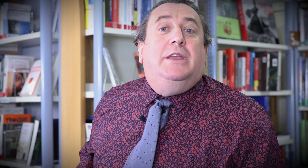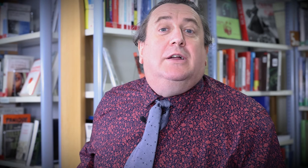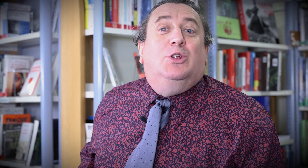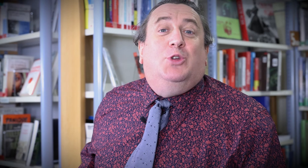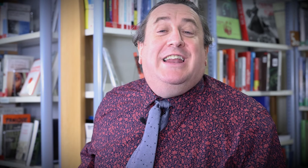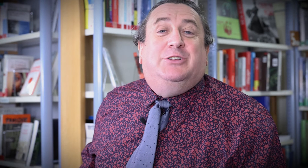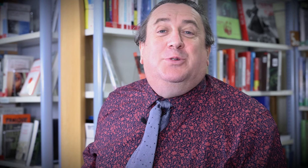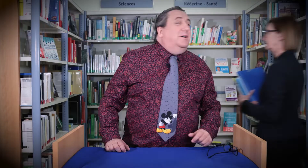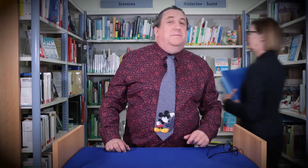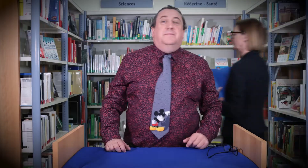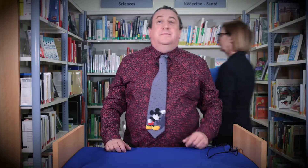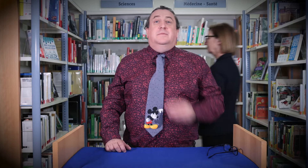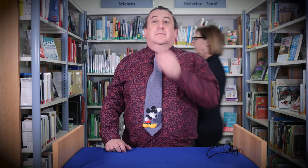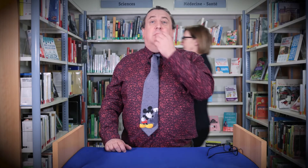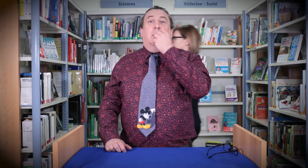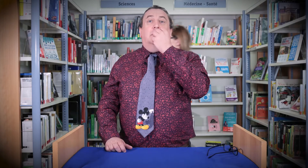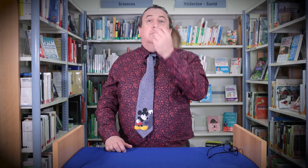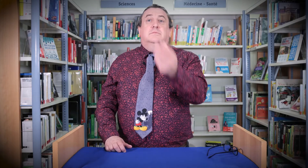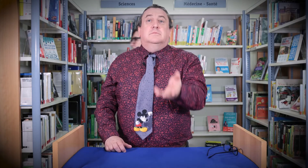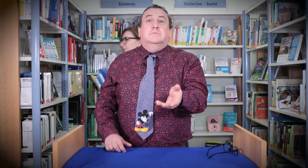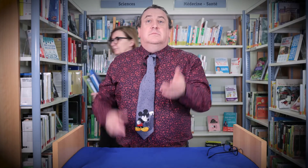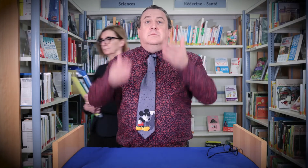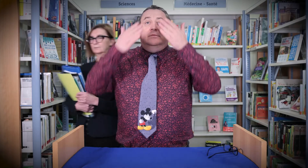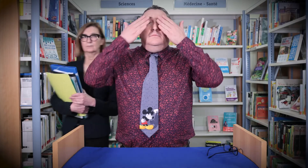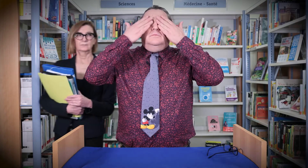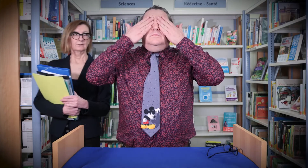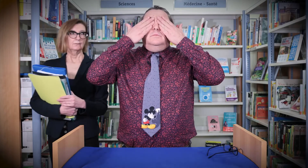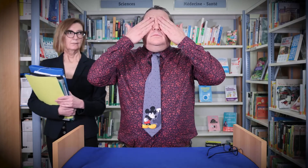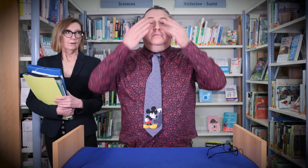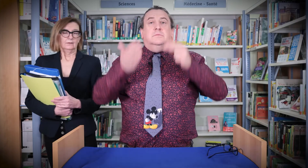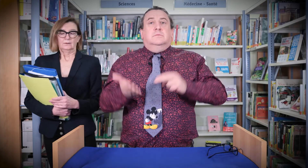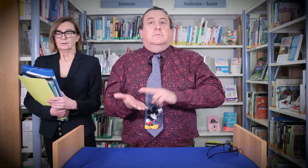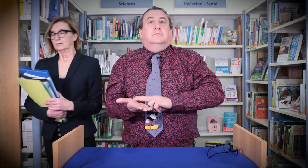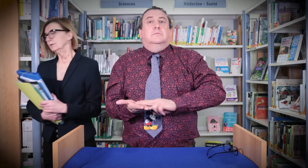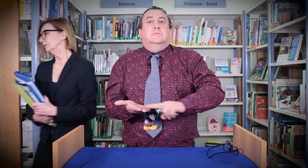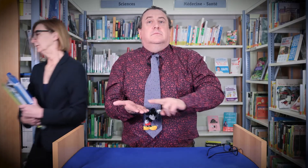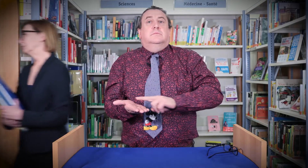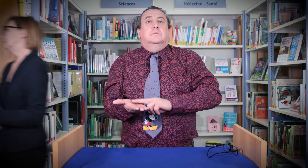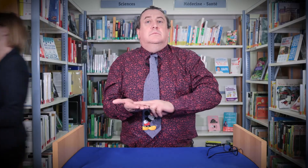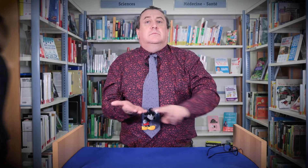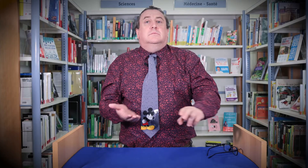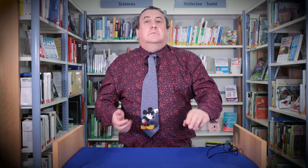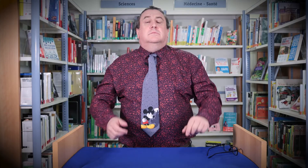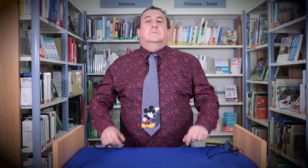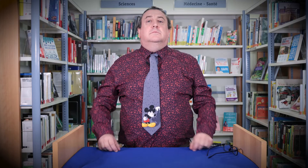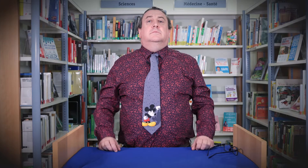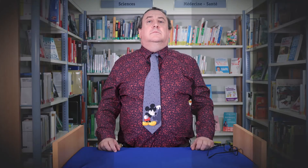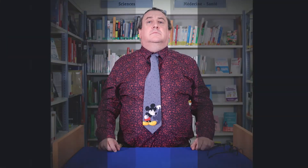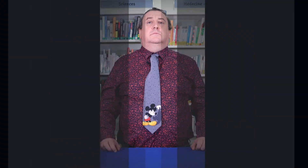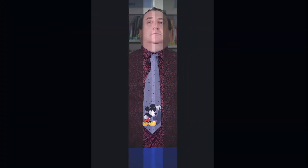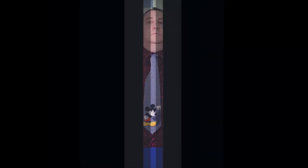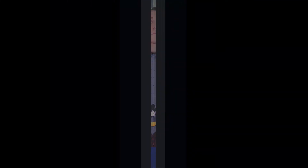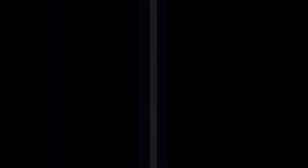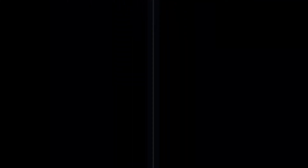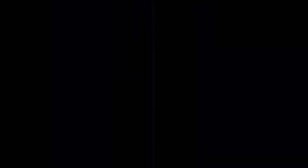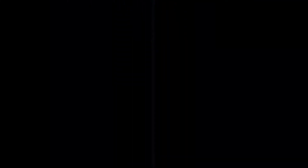Bonne nuit de la lecture. Thank you.